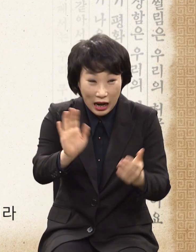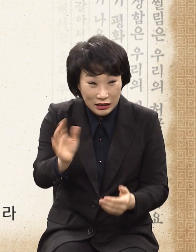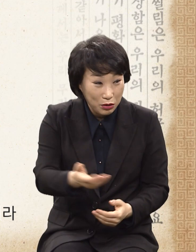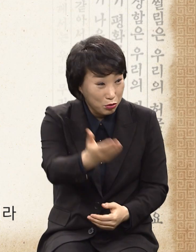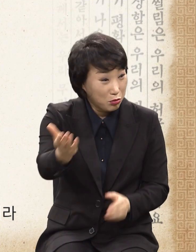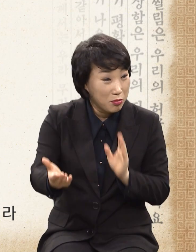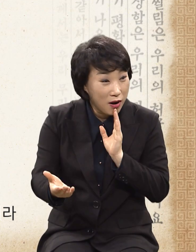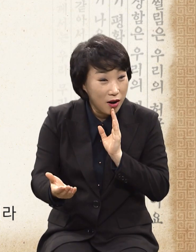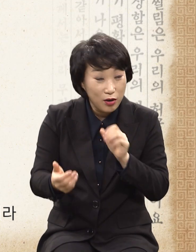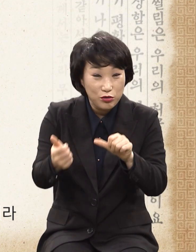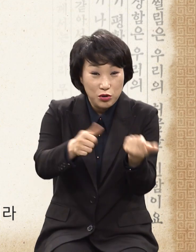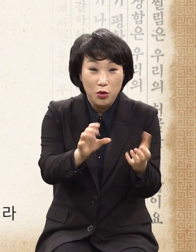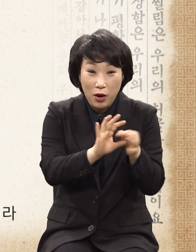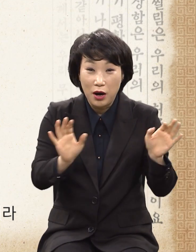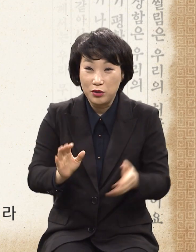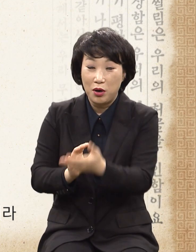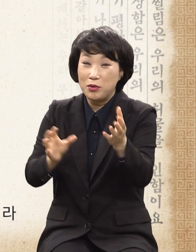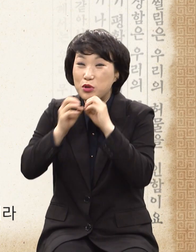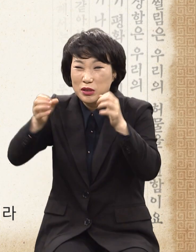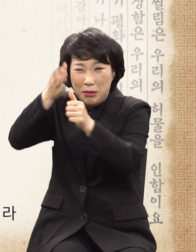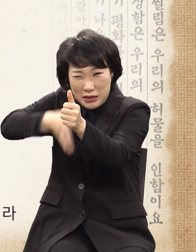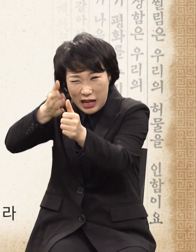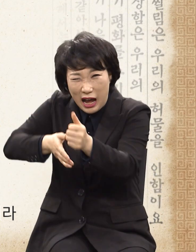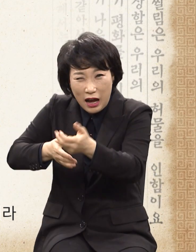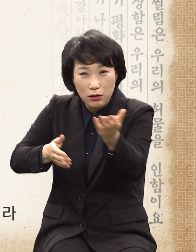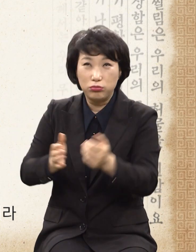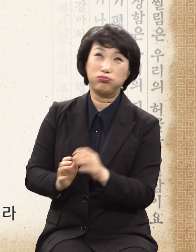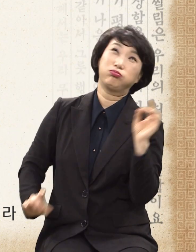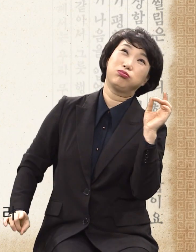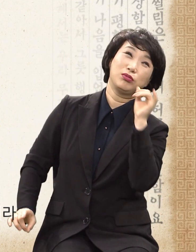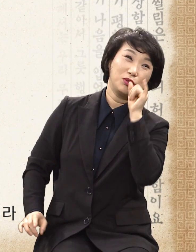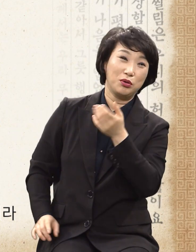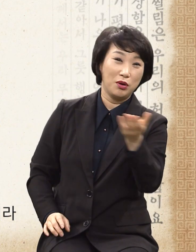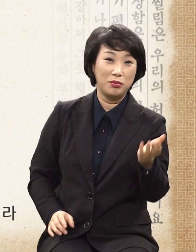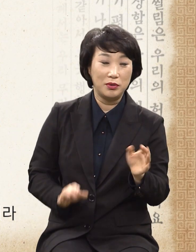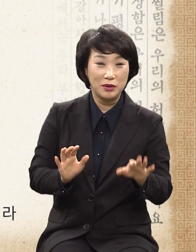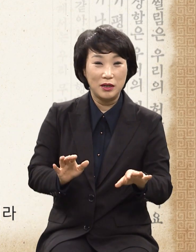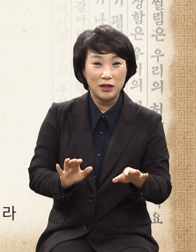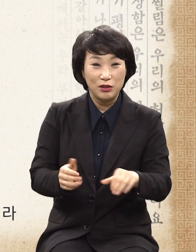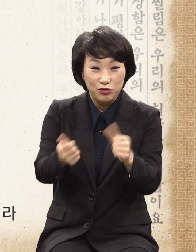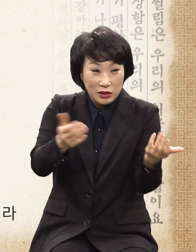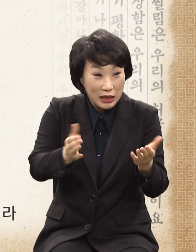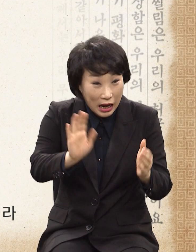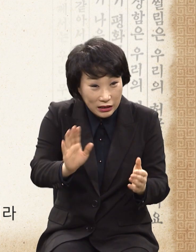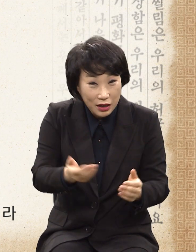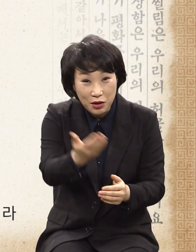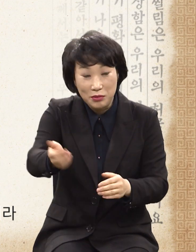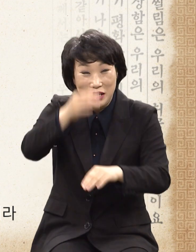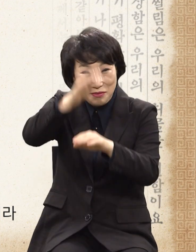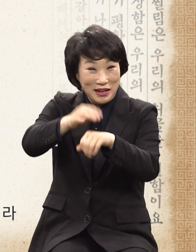아닌데 전도하라도 아니요. 죽는 일도 아닌데 예배 시간 지키라는데도 못 지켜.